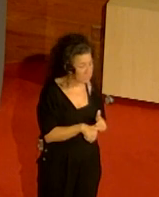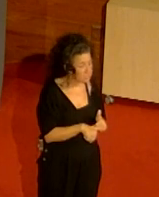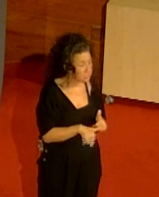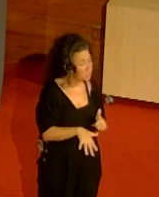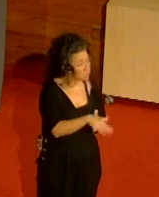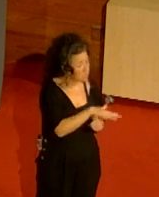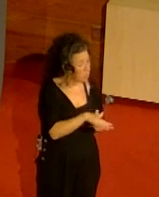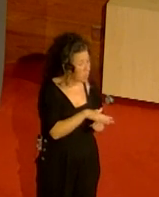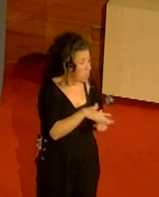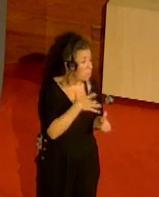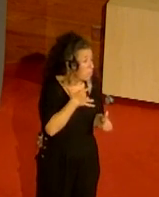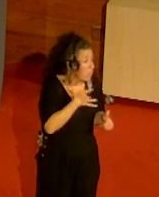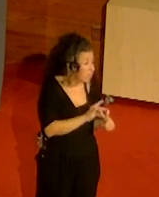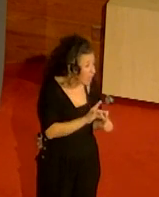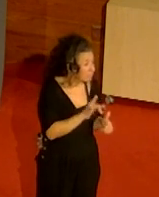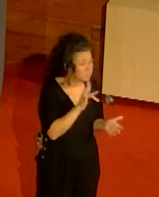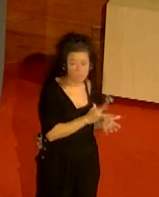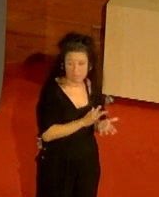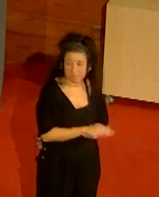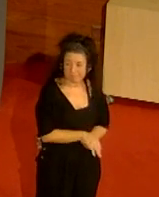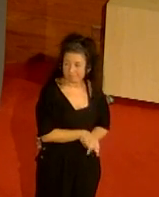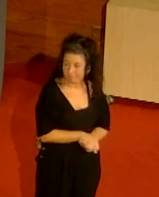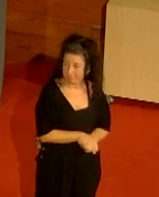haber sido, sin más.